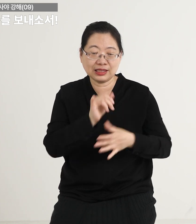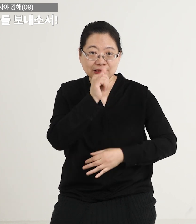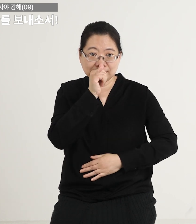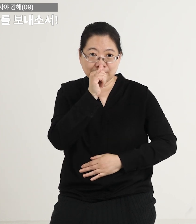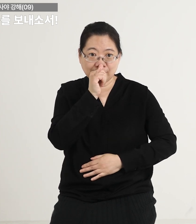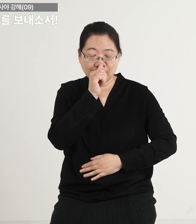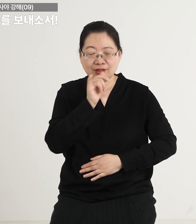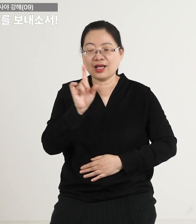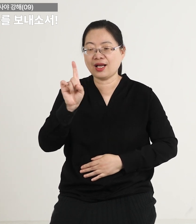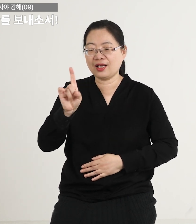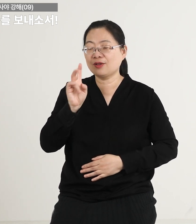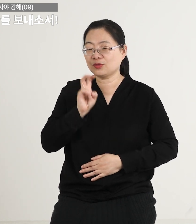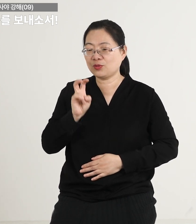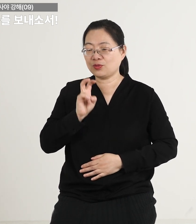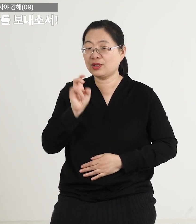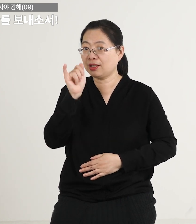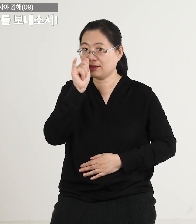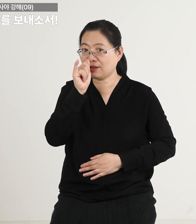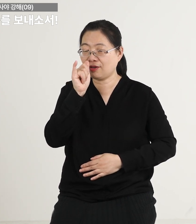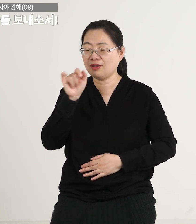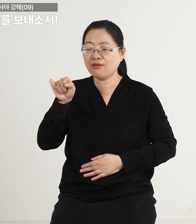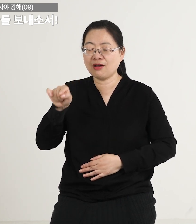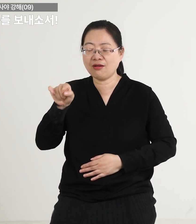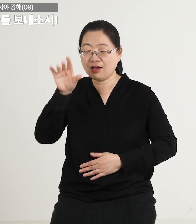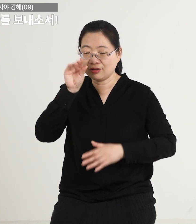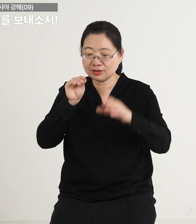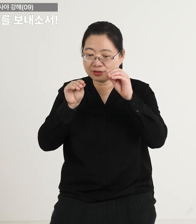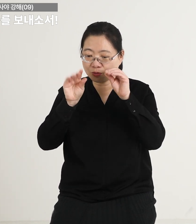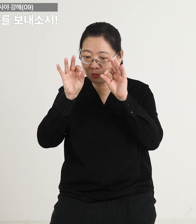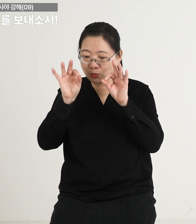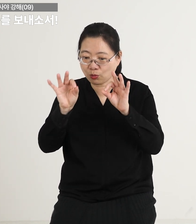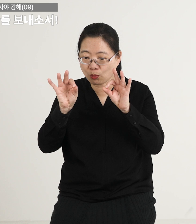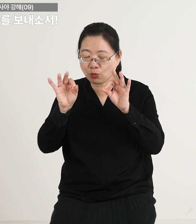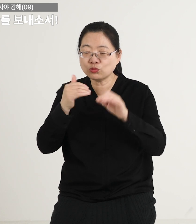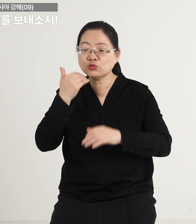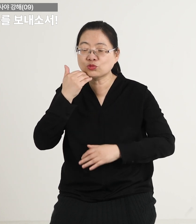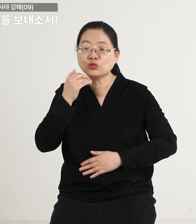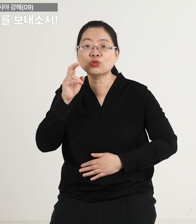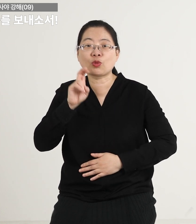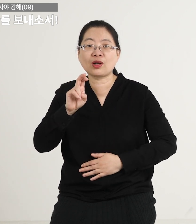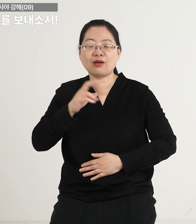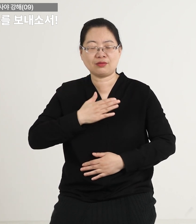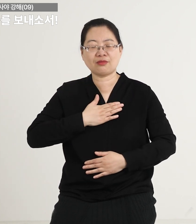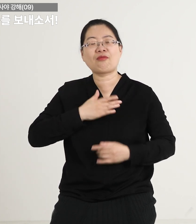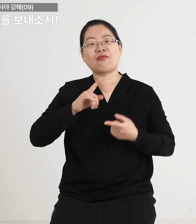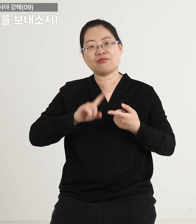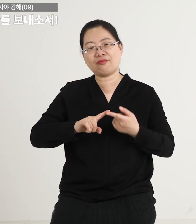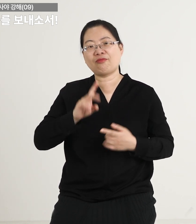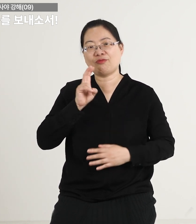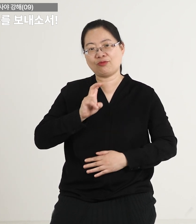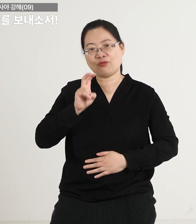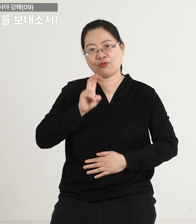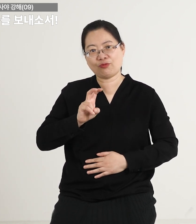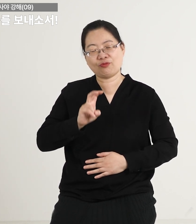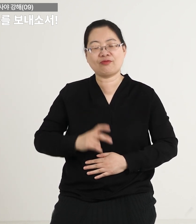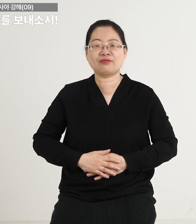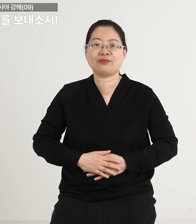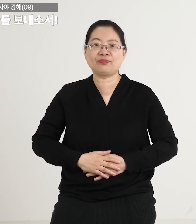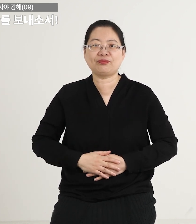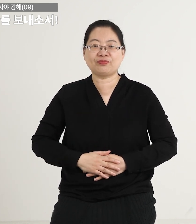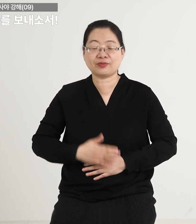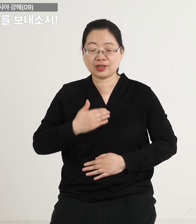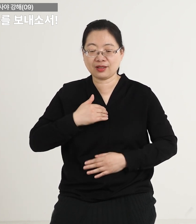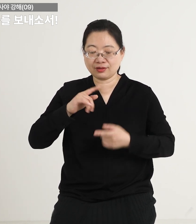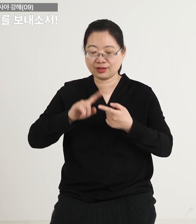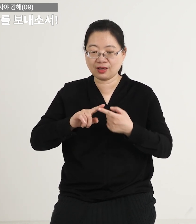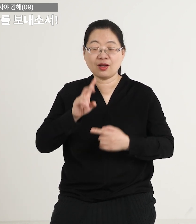있었어요. 그런데 그 노래가 듣고 보니까 누구 노래예요? 나에 대한 노래예요. 이